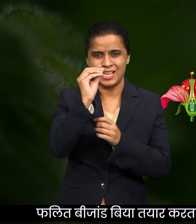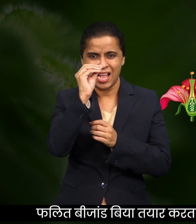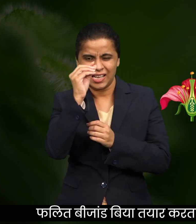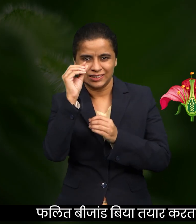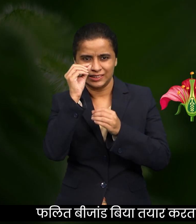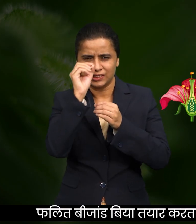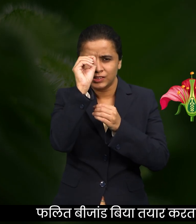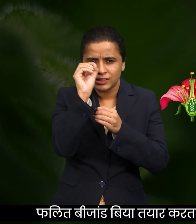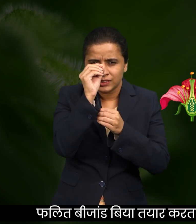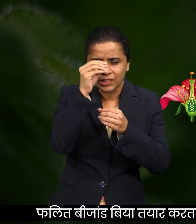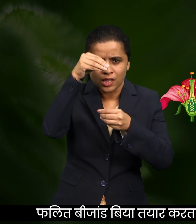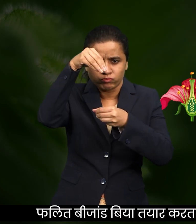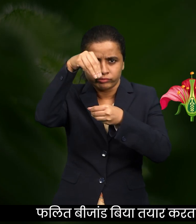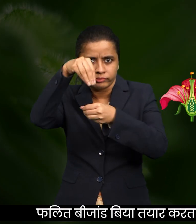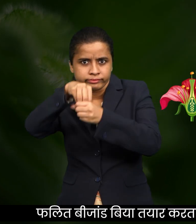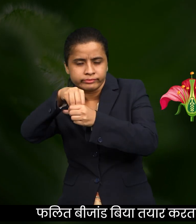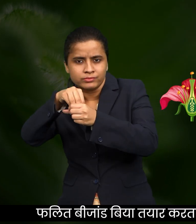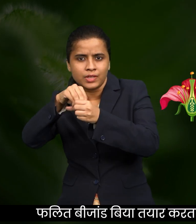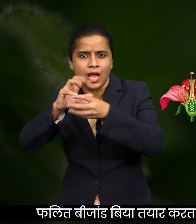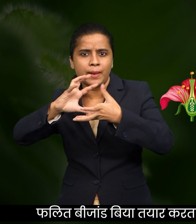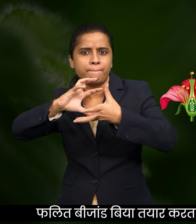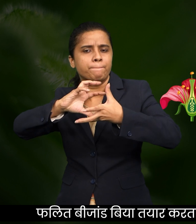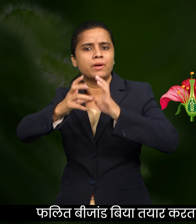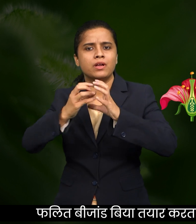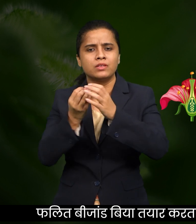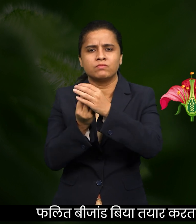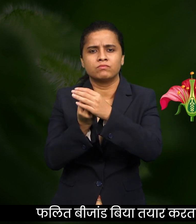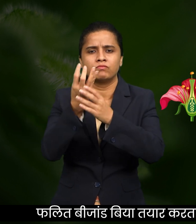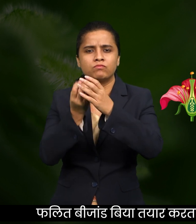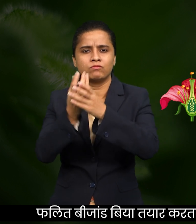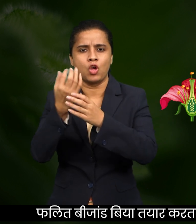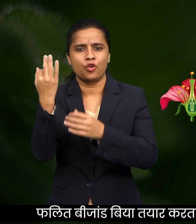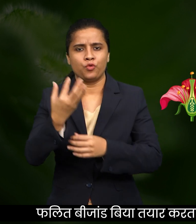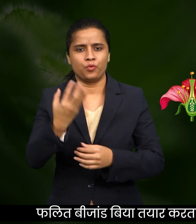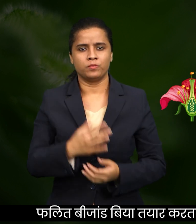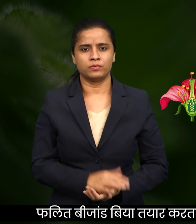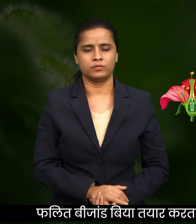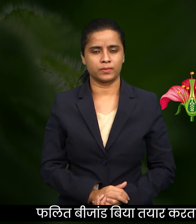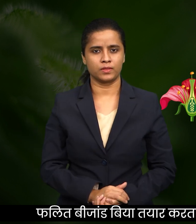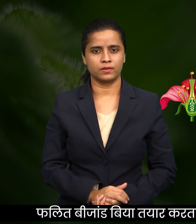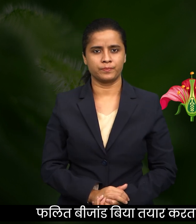फलित बीजांड बिया तयार करतात आणि अंडाशय फळात विकसित होतो.